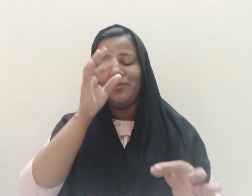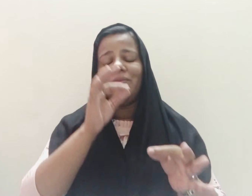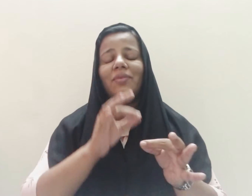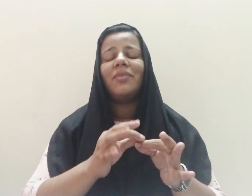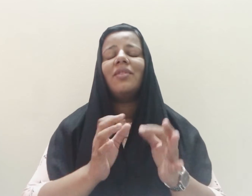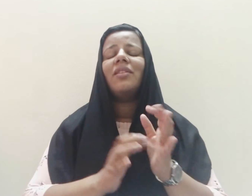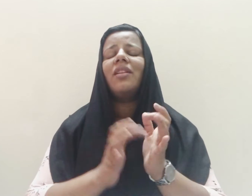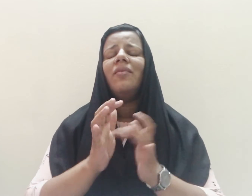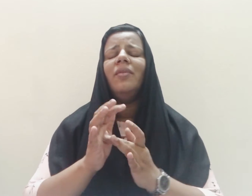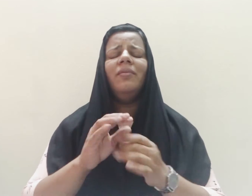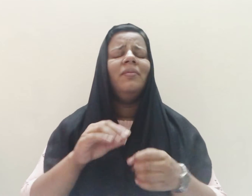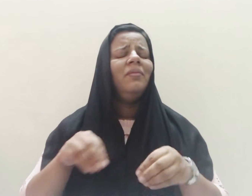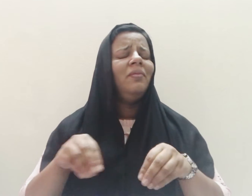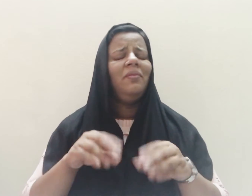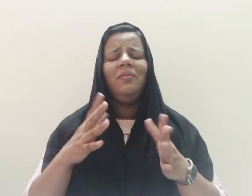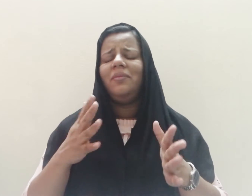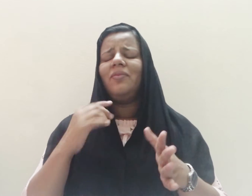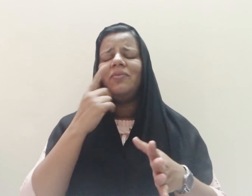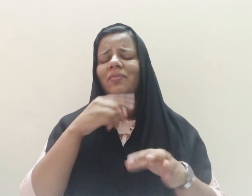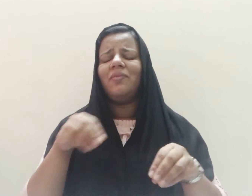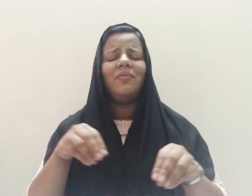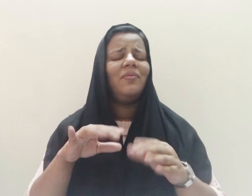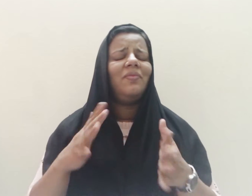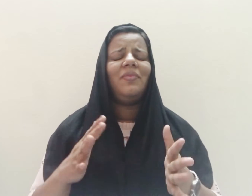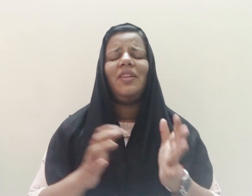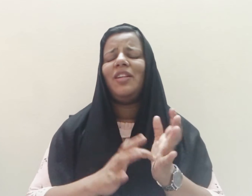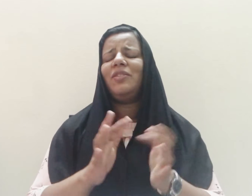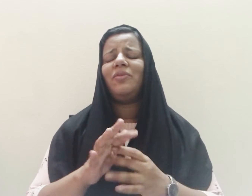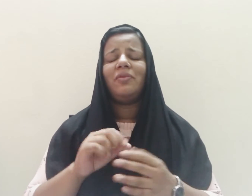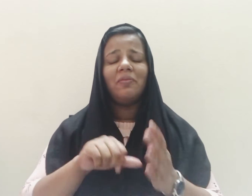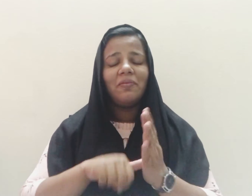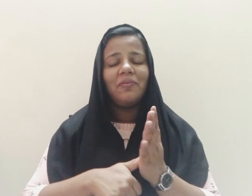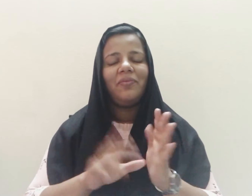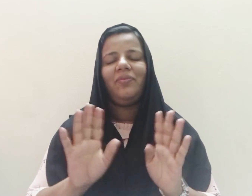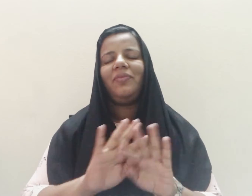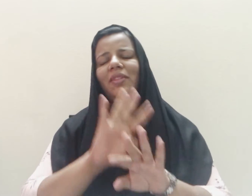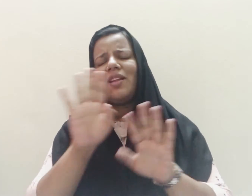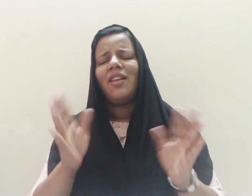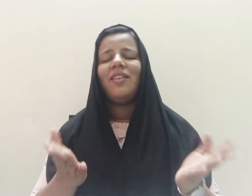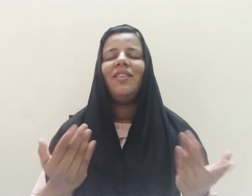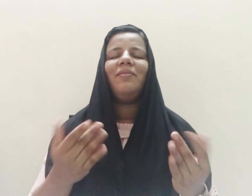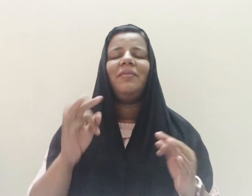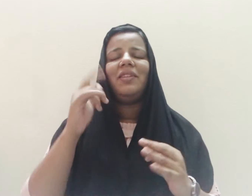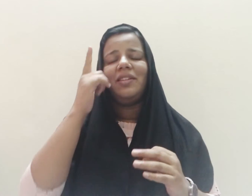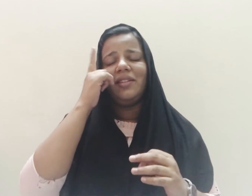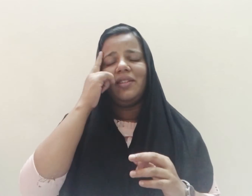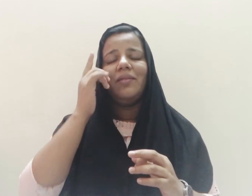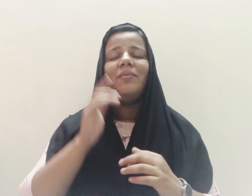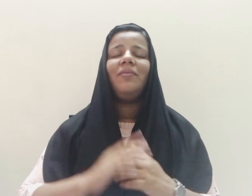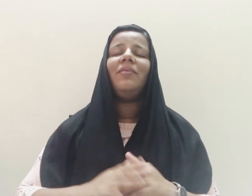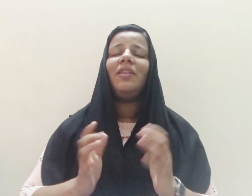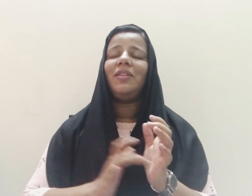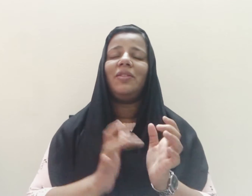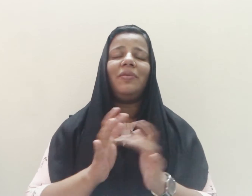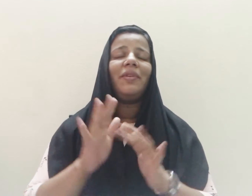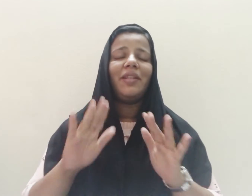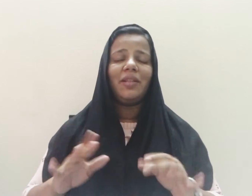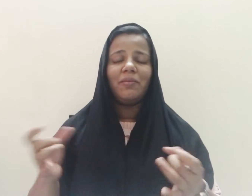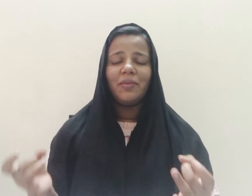ദൈവമാണല്ലോ കർത്താവ്, അങ്ങ് മാറാത്ത ദൈവമാണല്ലോ കർത്താവ്, അങ്ങേക്ക് ഒന്നും തന്നെ അസാധ്യമായിട്ടില്ലല്ലോ കർത്താവ്. അപ്പാ ഈ പ്രഭാതത്തിൽ അങ്ങയുടെ കുഞ്ഞുങ്ങളുടെ